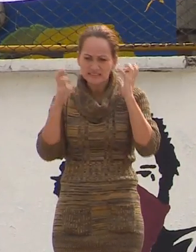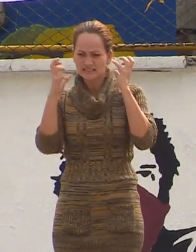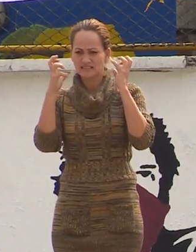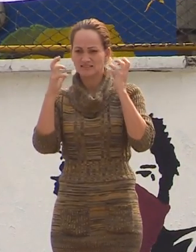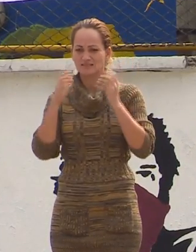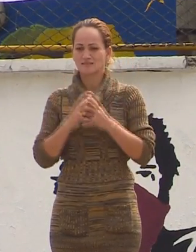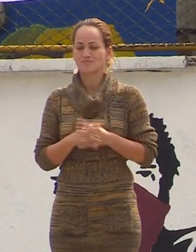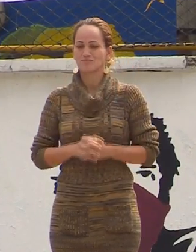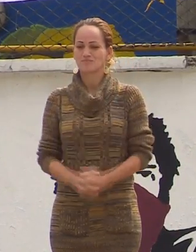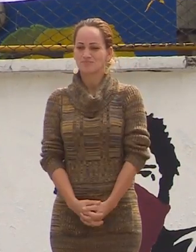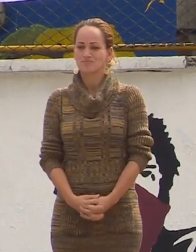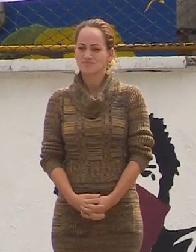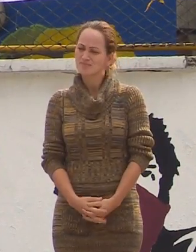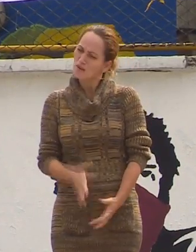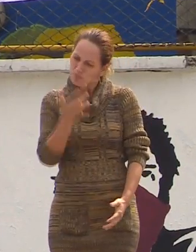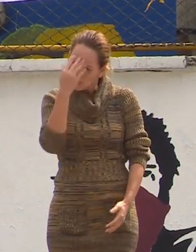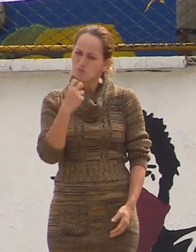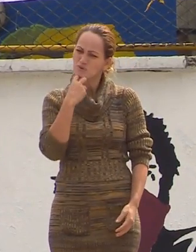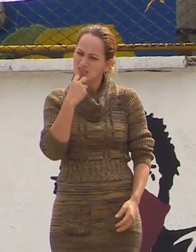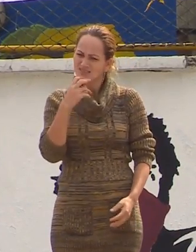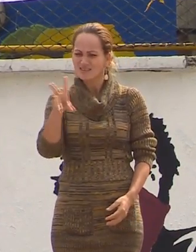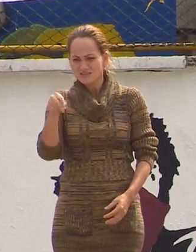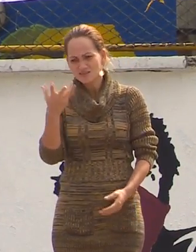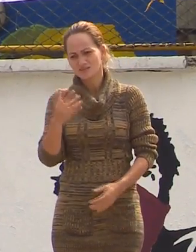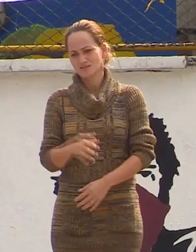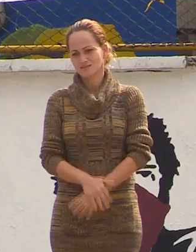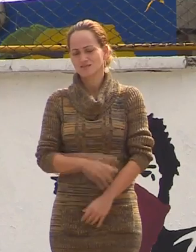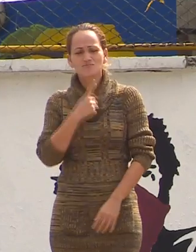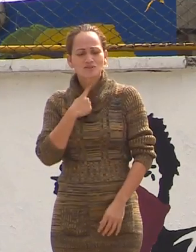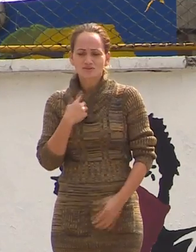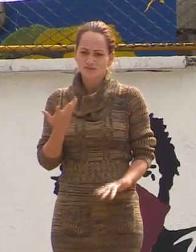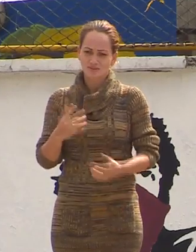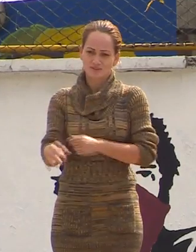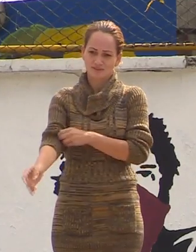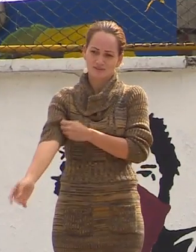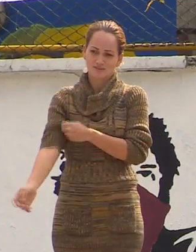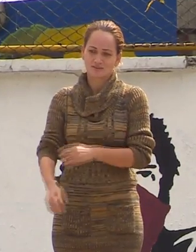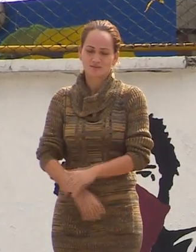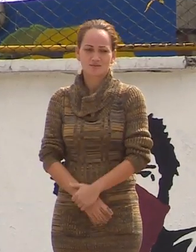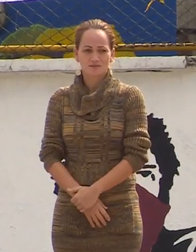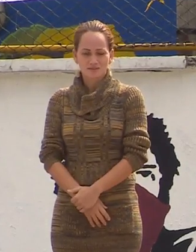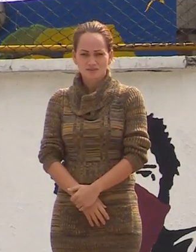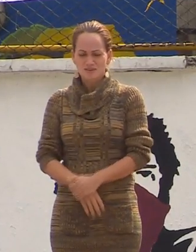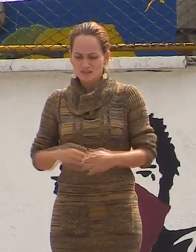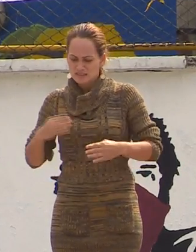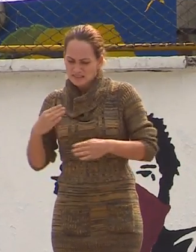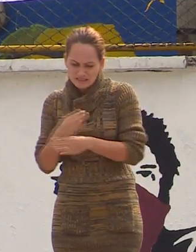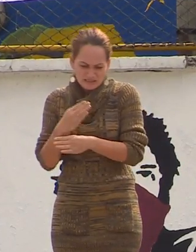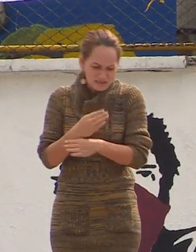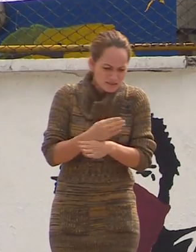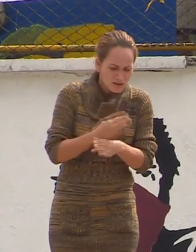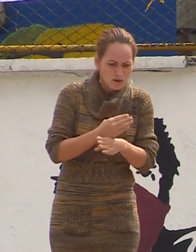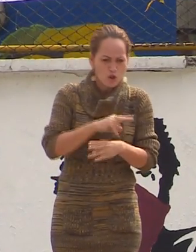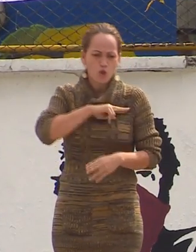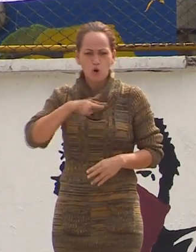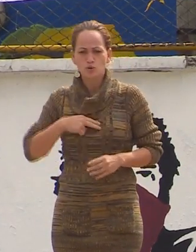En suma, produce conflictos. Y estos conflictos es preciso que los hablemos,